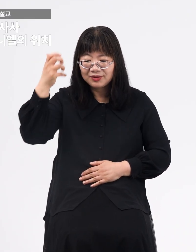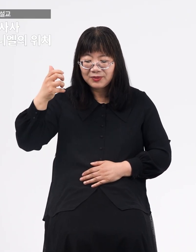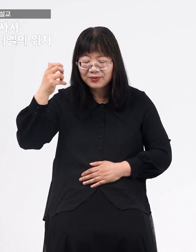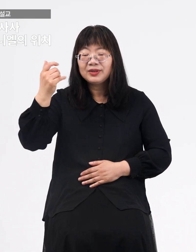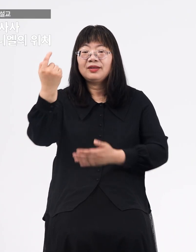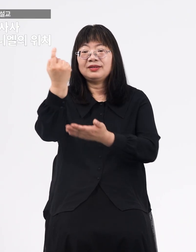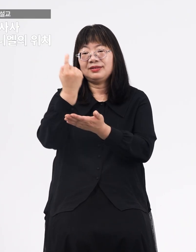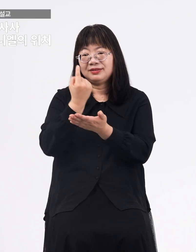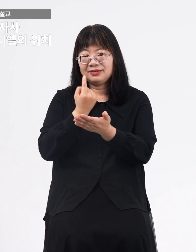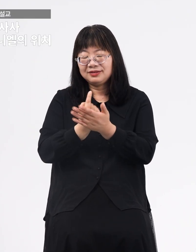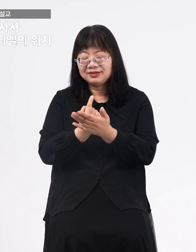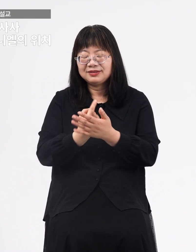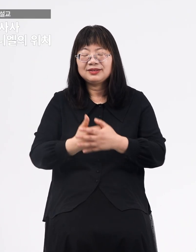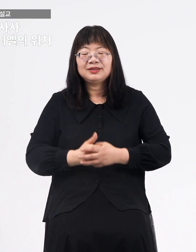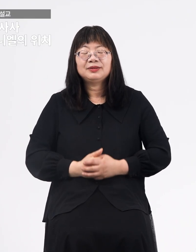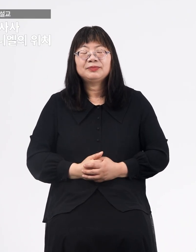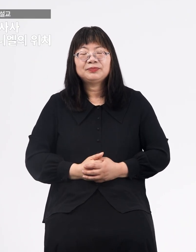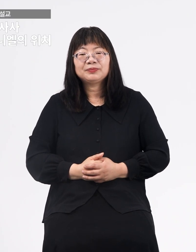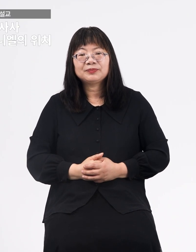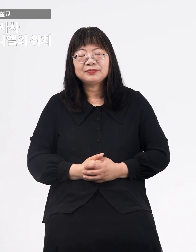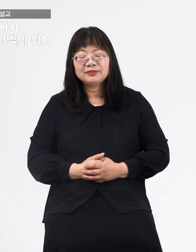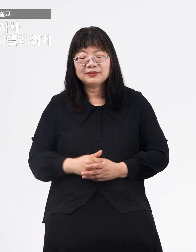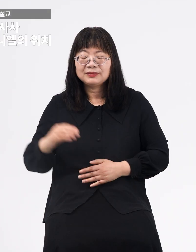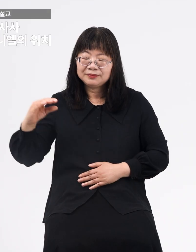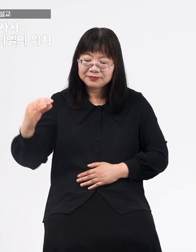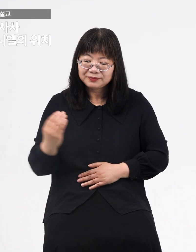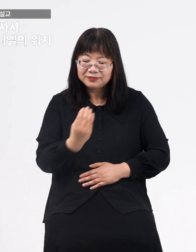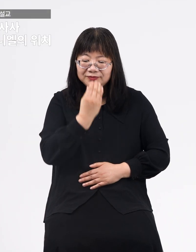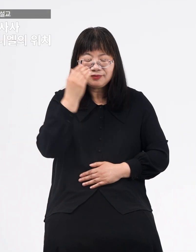성령이 오셨네.